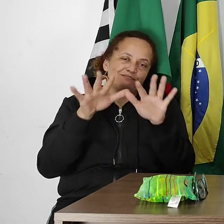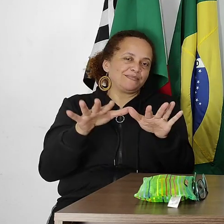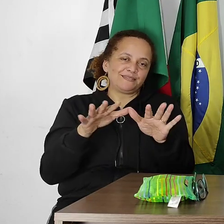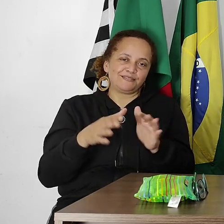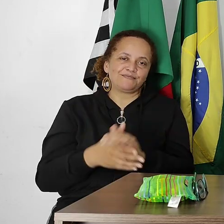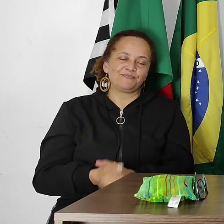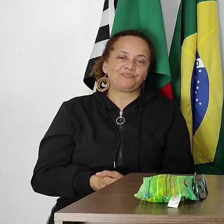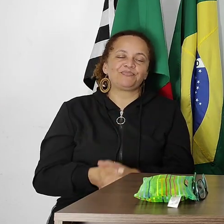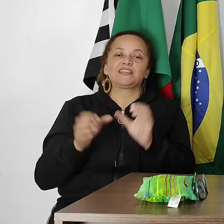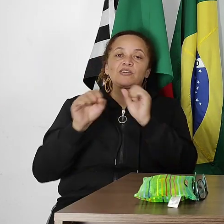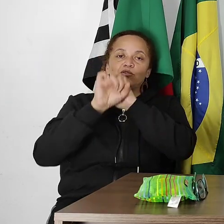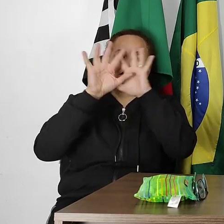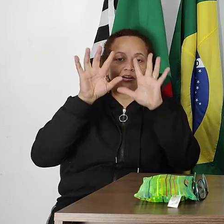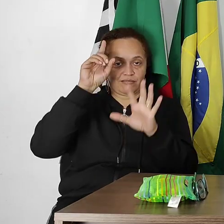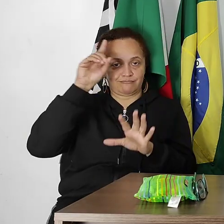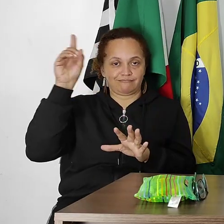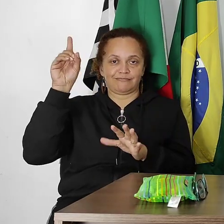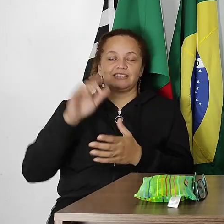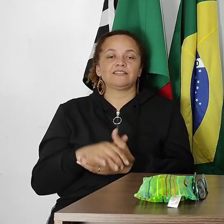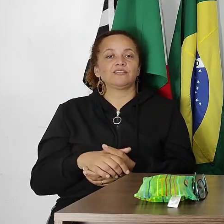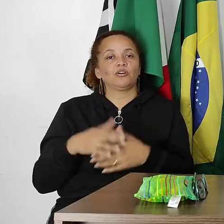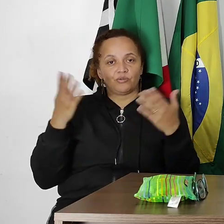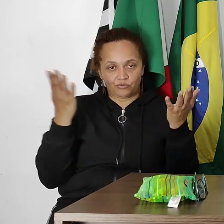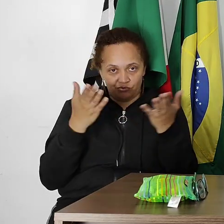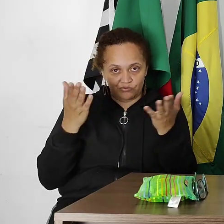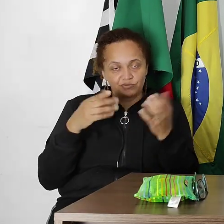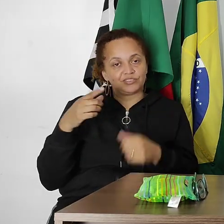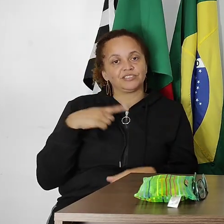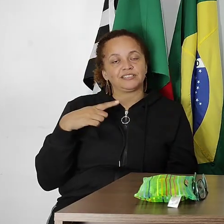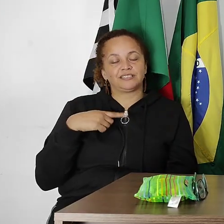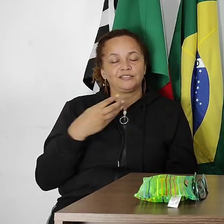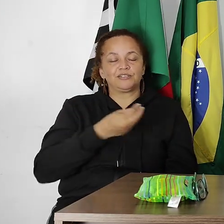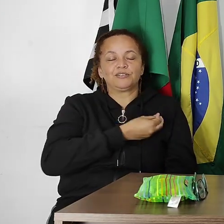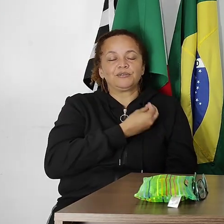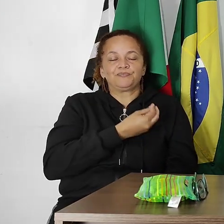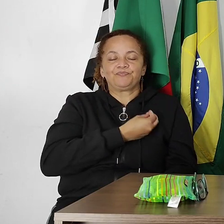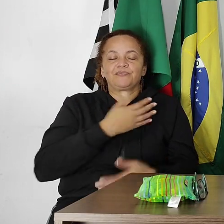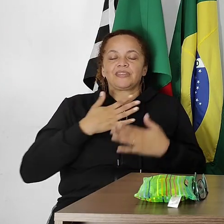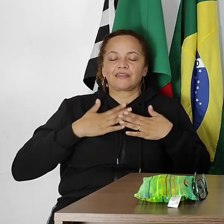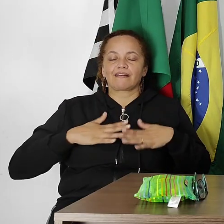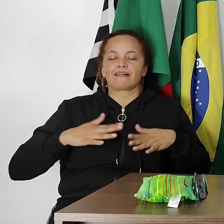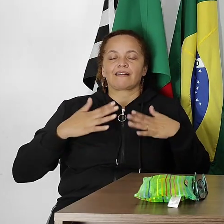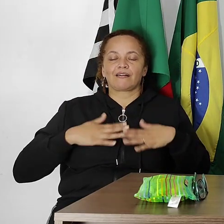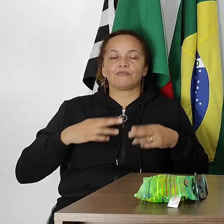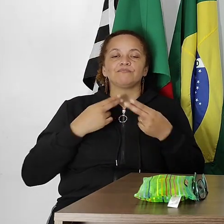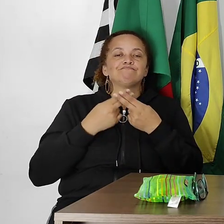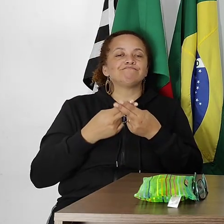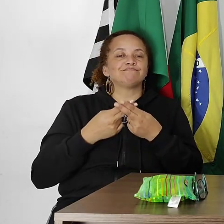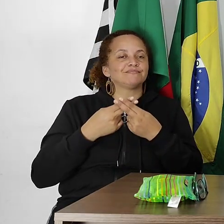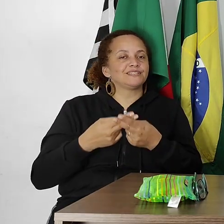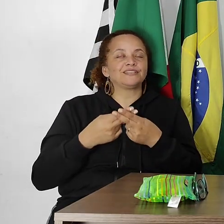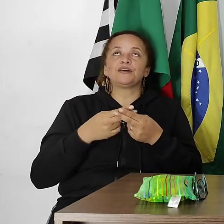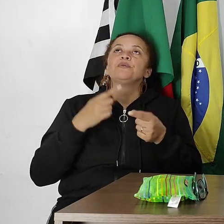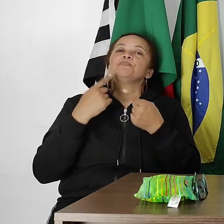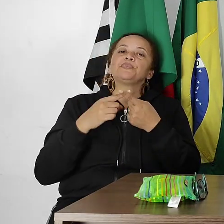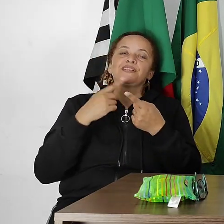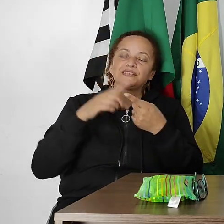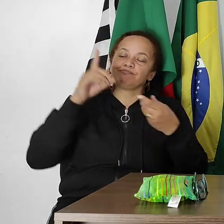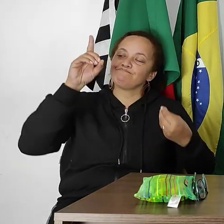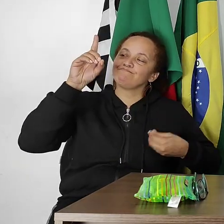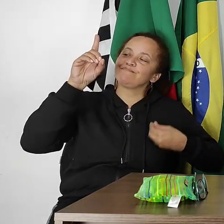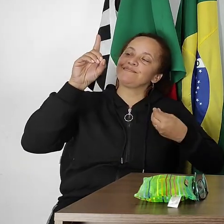né? Glória a Deus. Hoje eu tenho uma vida, né, tranquila, sossegada. Glória ao Senhor, porque eu entreguei a